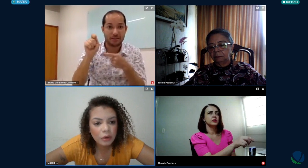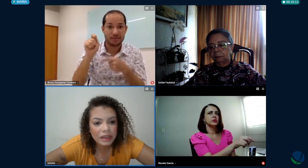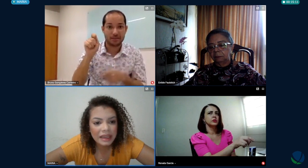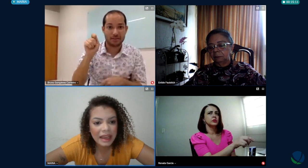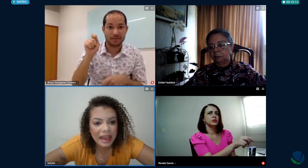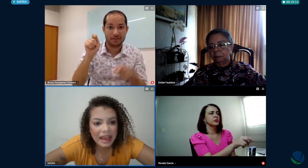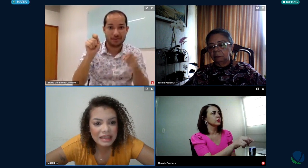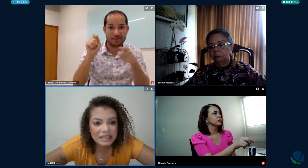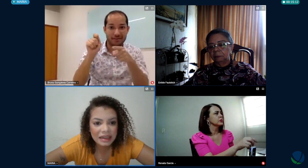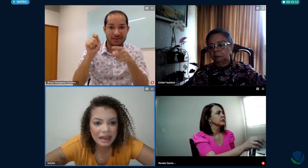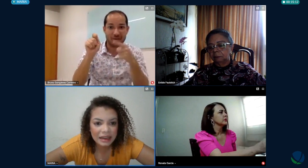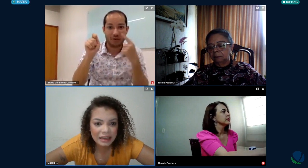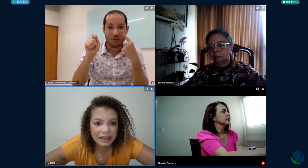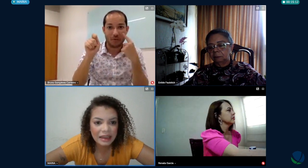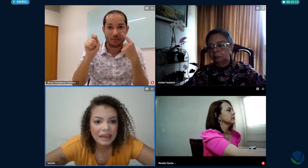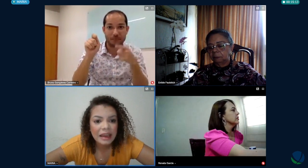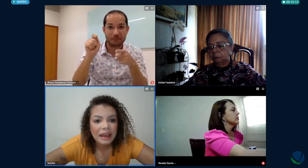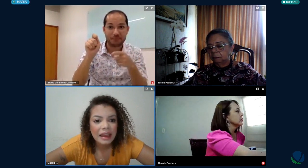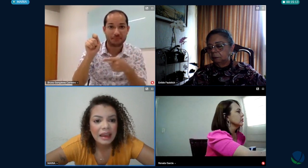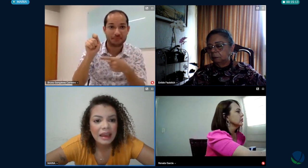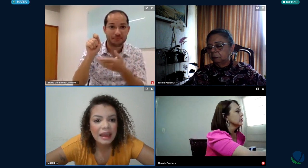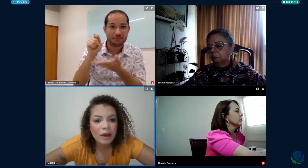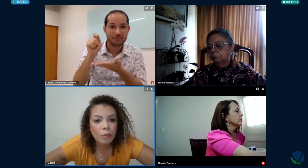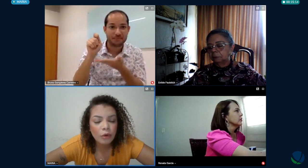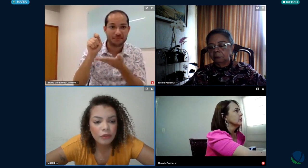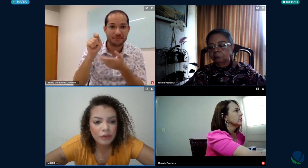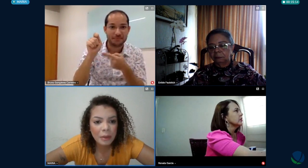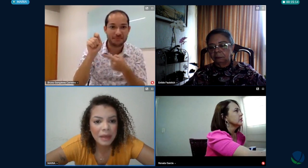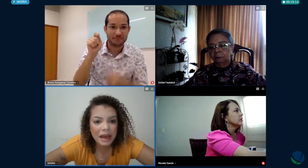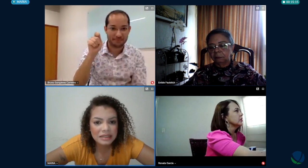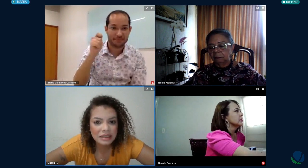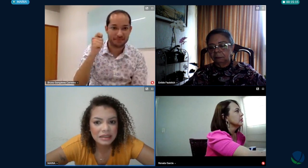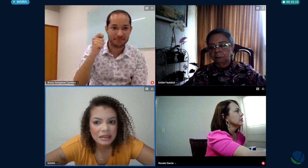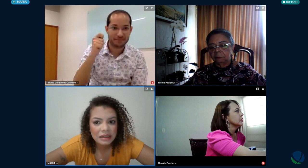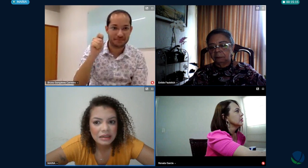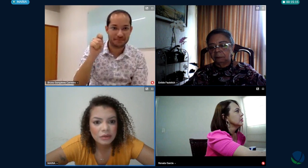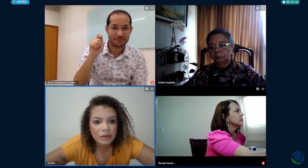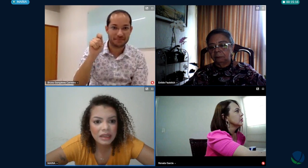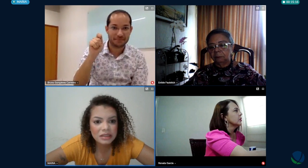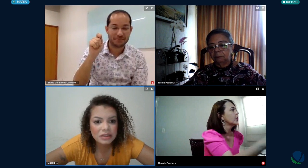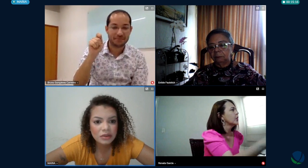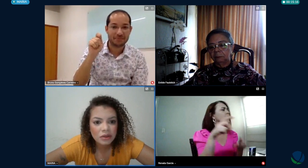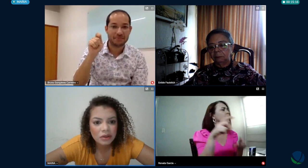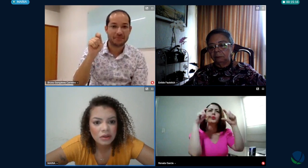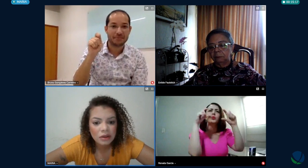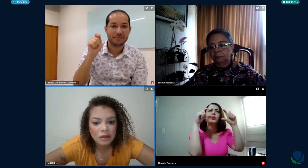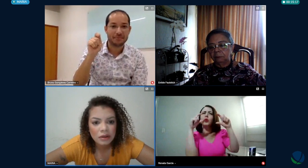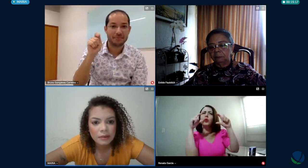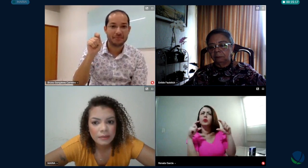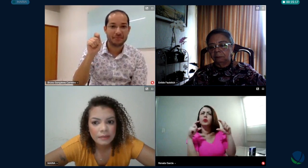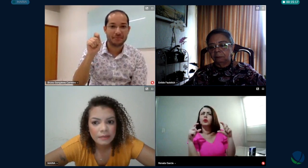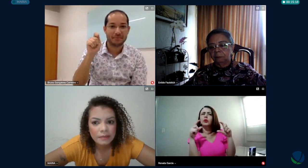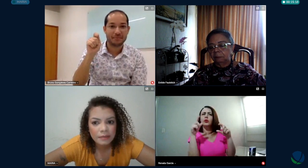Você falou que essa aqui é um morfema base. Não é isso?